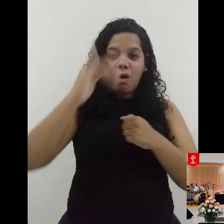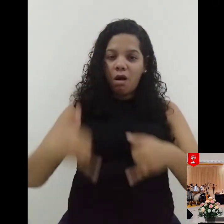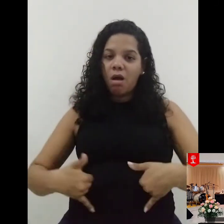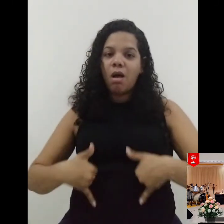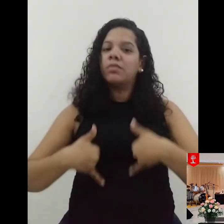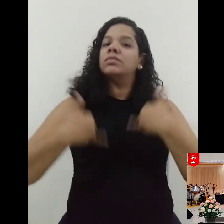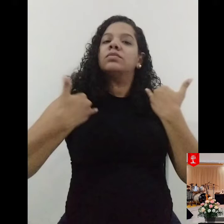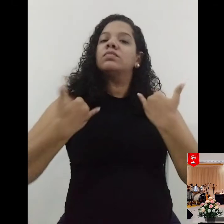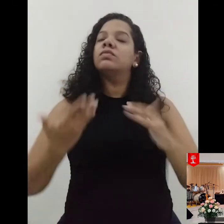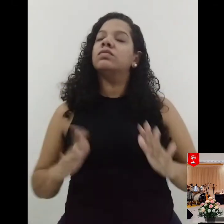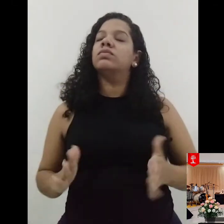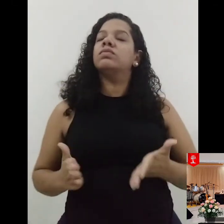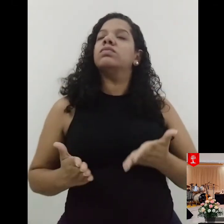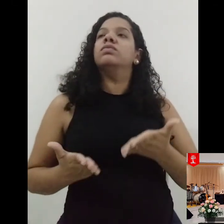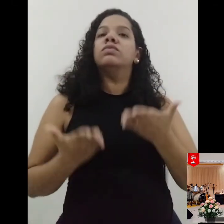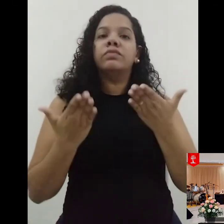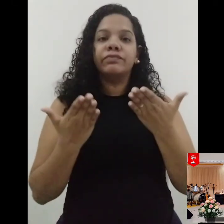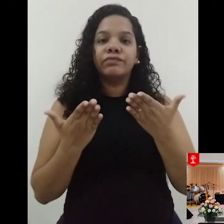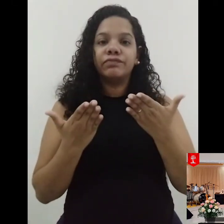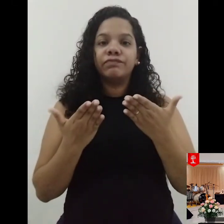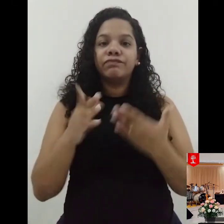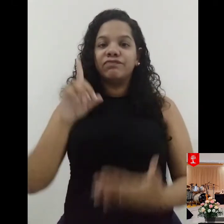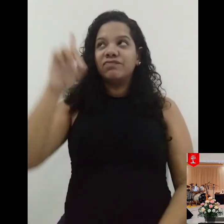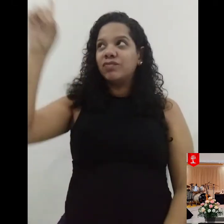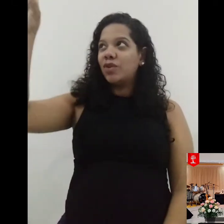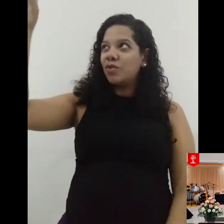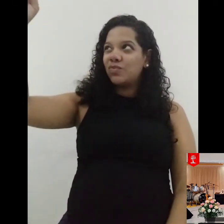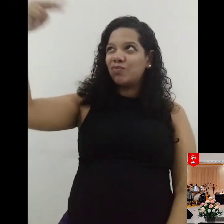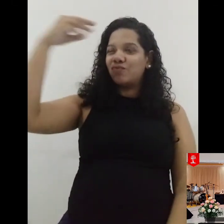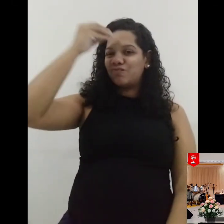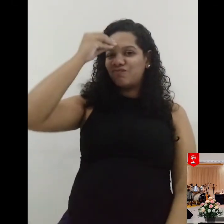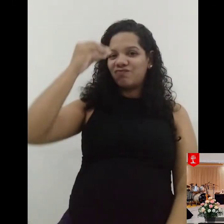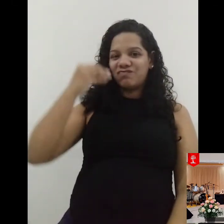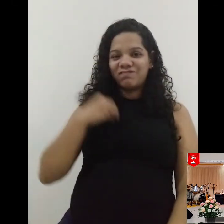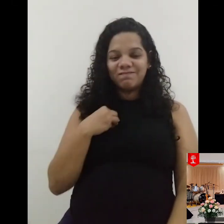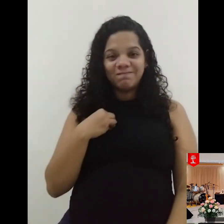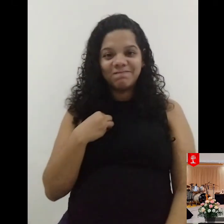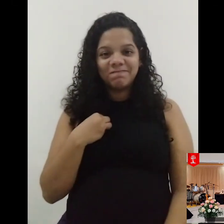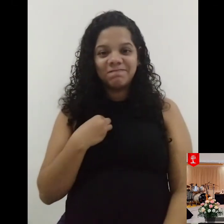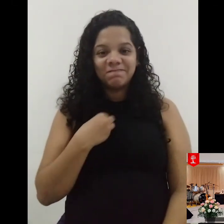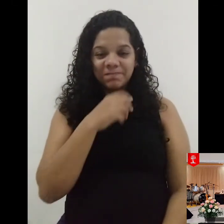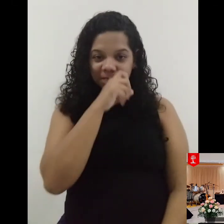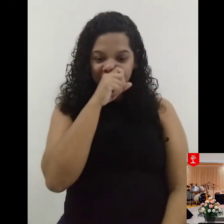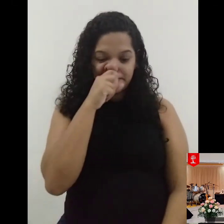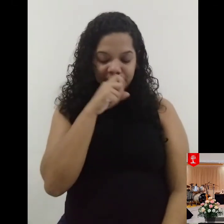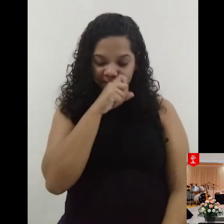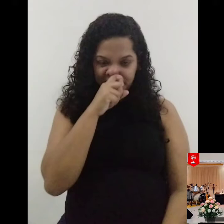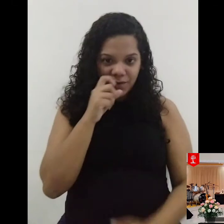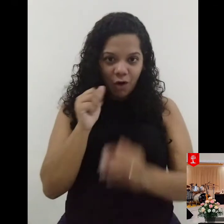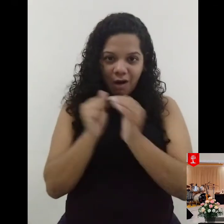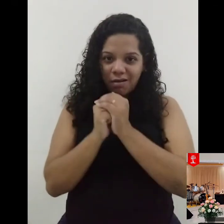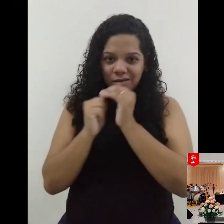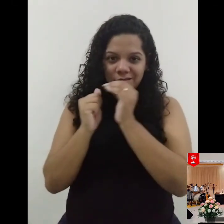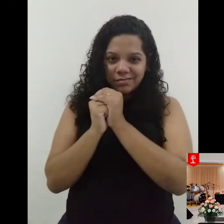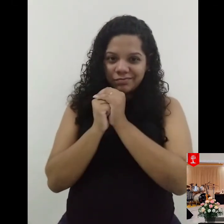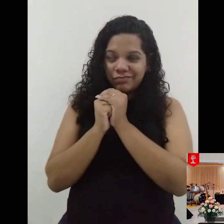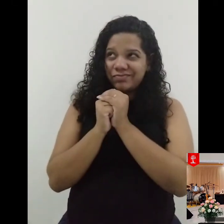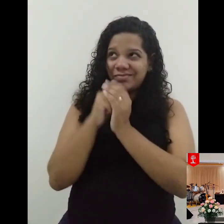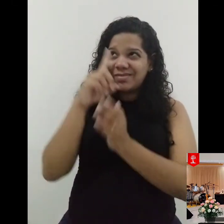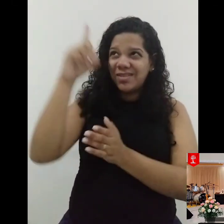que foi exaltado, ou aceito, ou reconhecido, ou a ele oferecido a